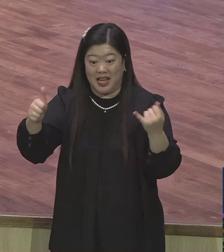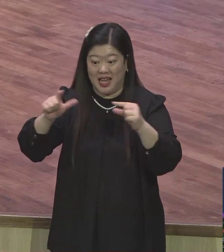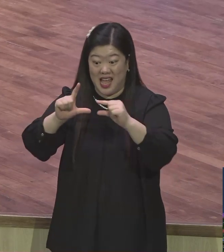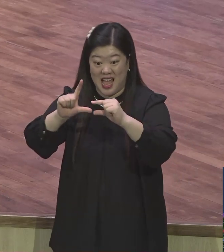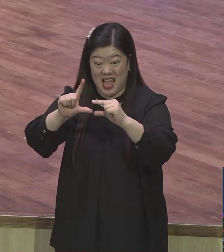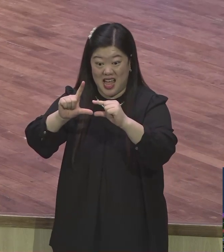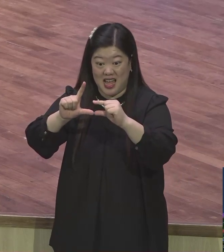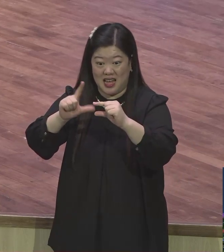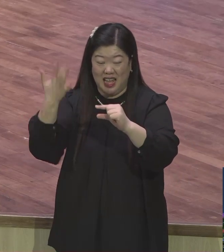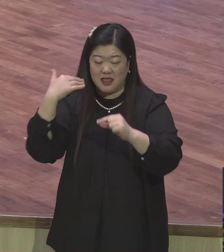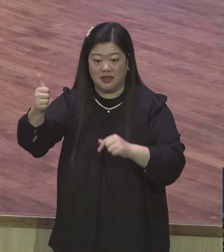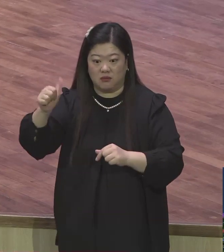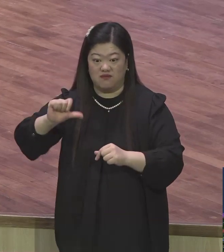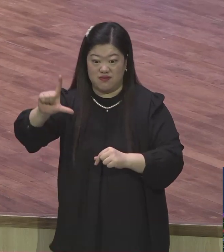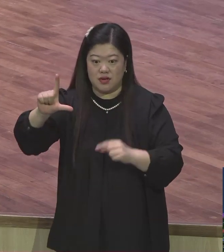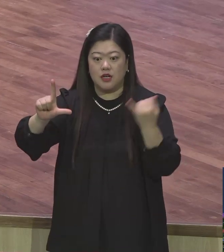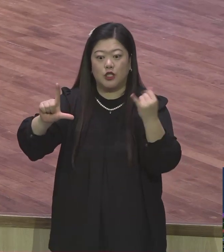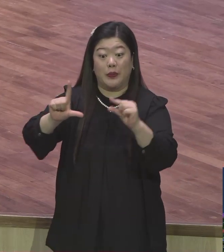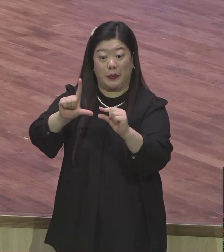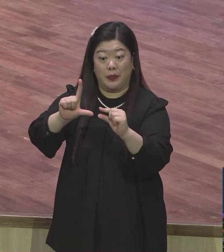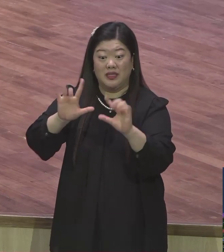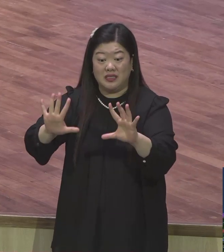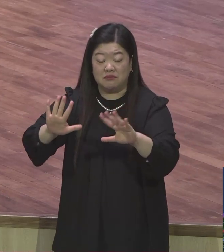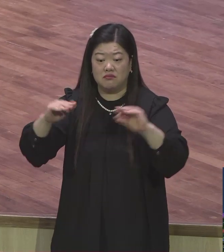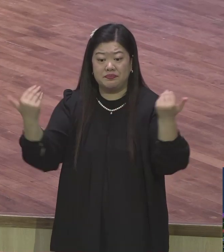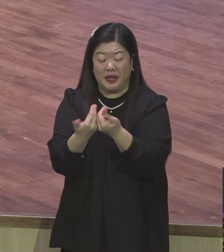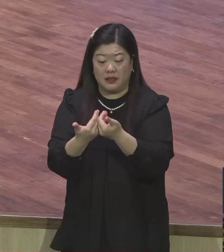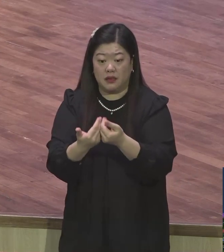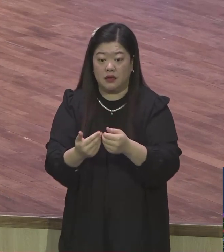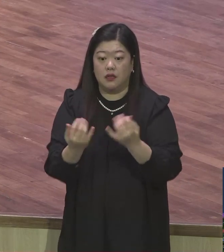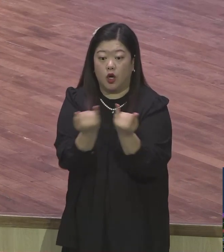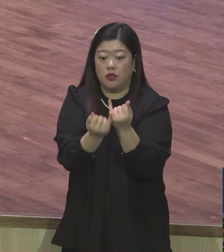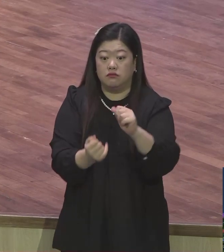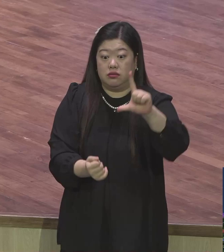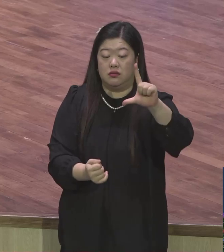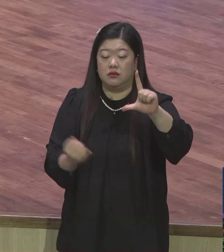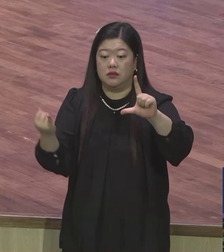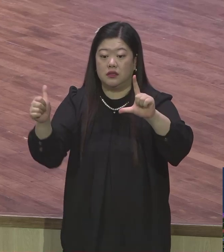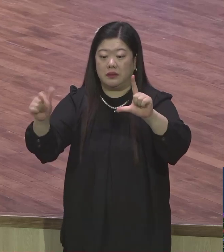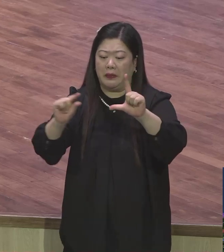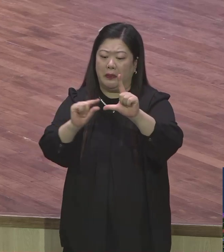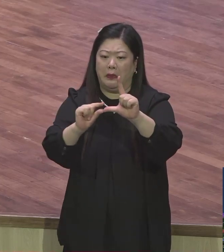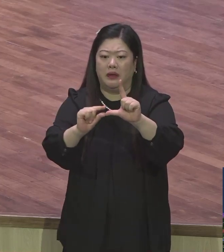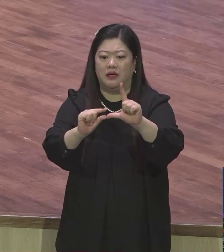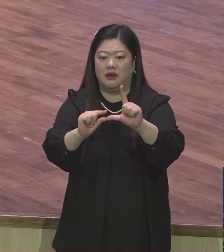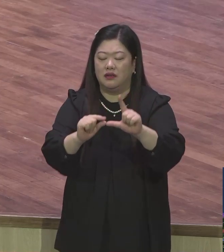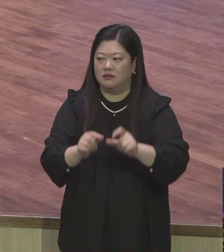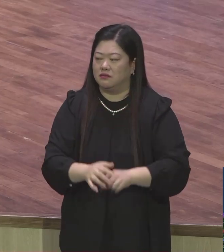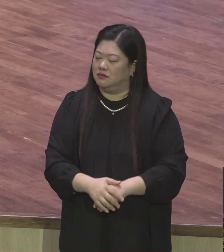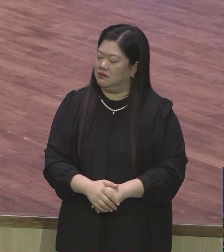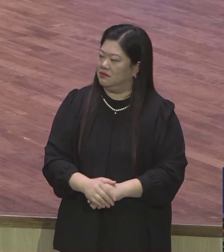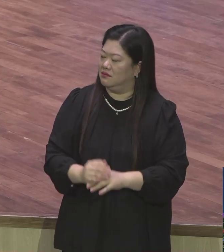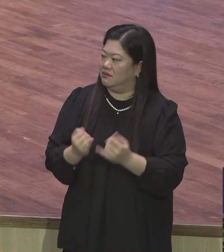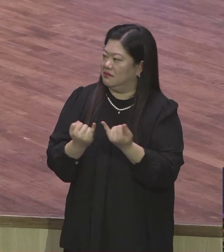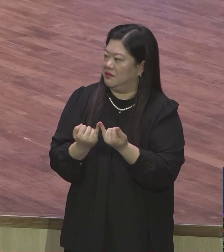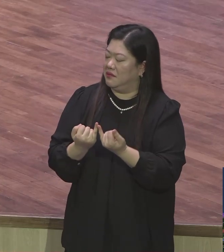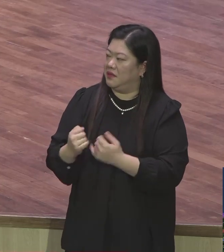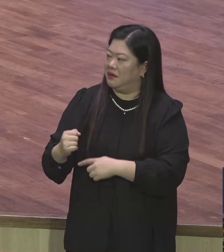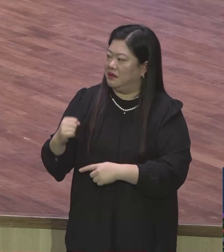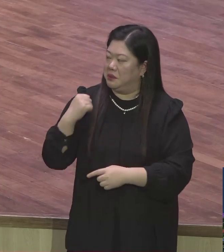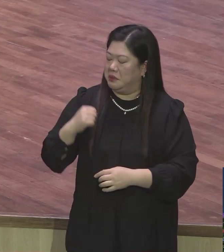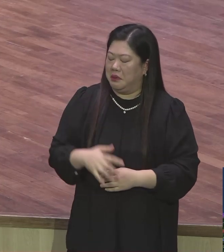그만큼 바울에게 베베를 비롯해서 여성 동역자들, 그야말로 이 여성들,